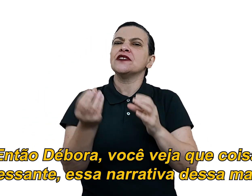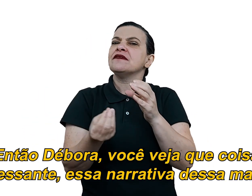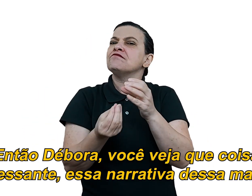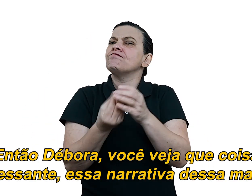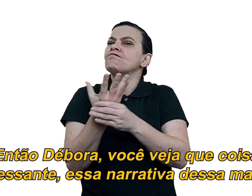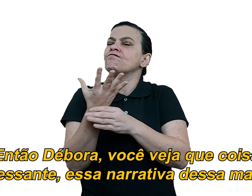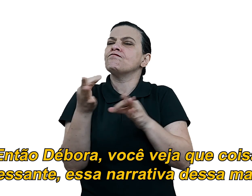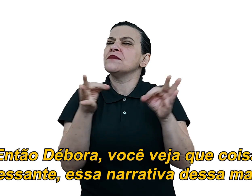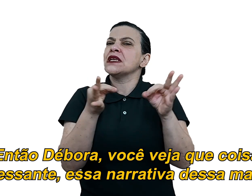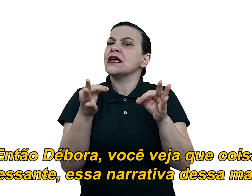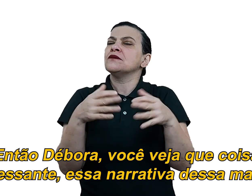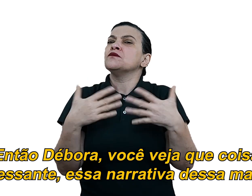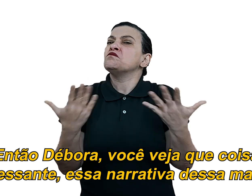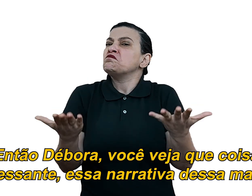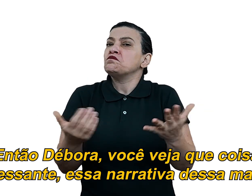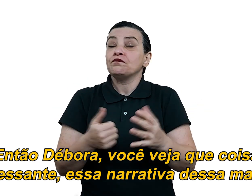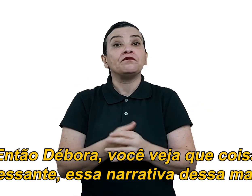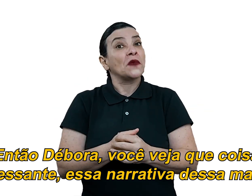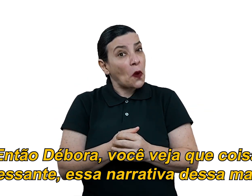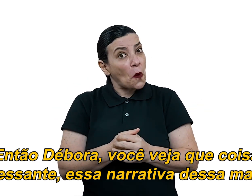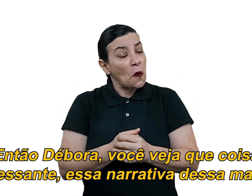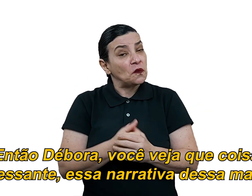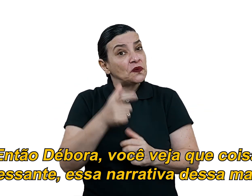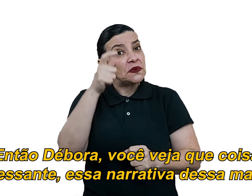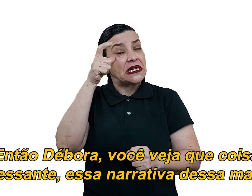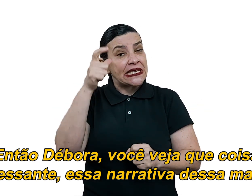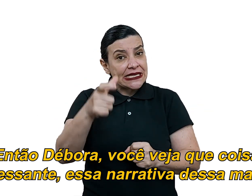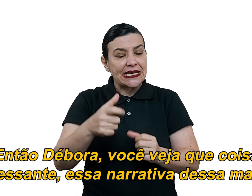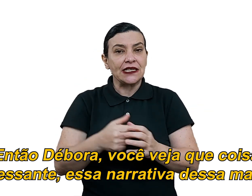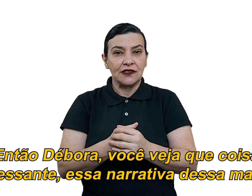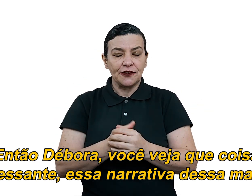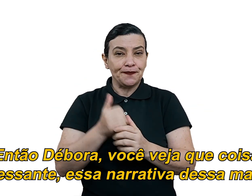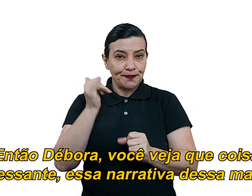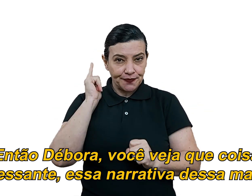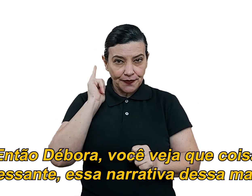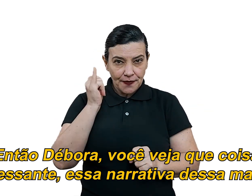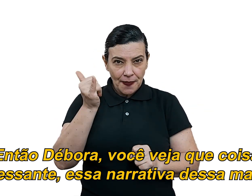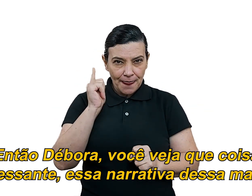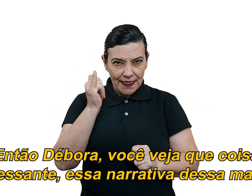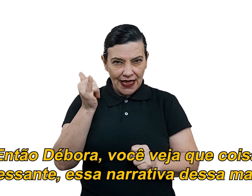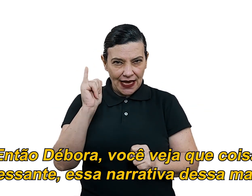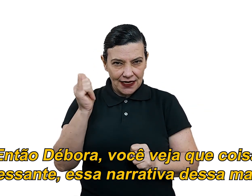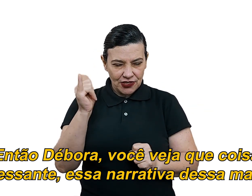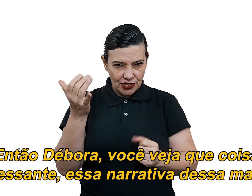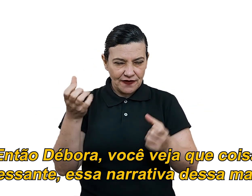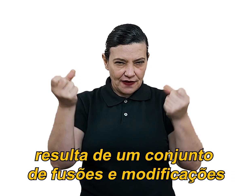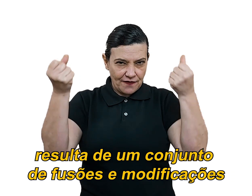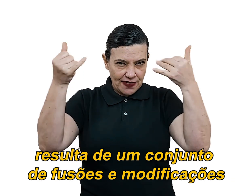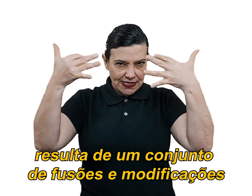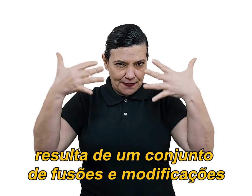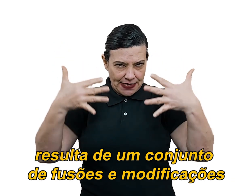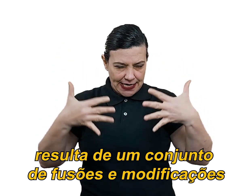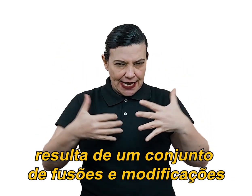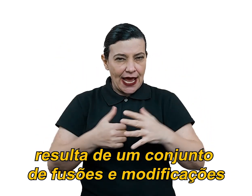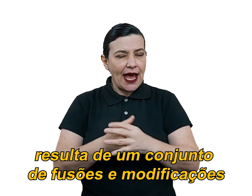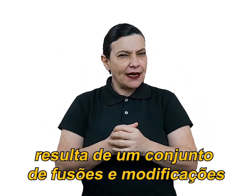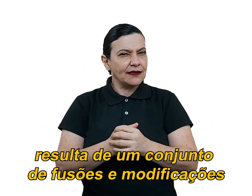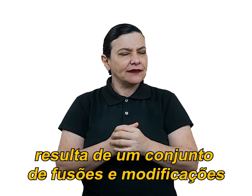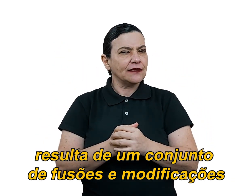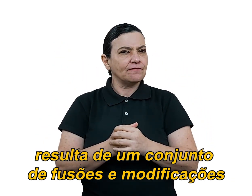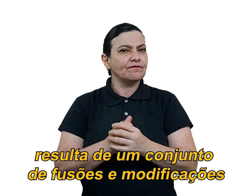construída? Então, Débora, você veja que coisa interessante, né? Essa narrativa dessa maneira,